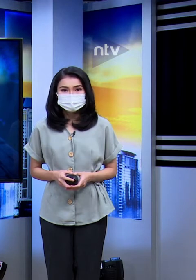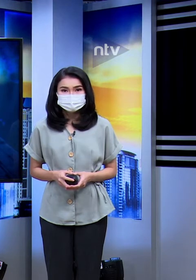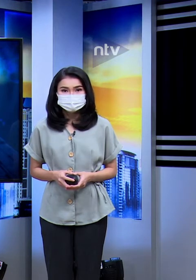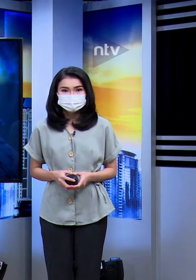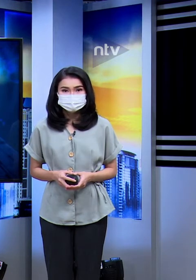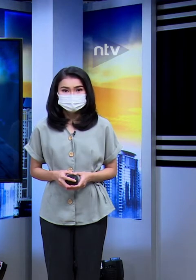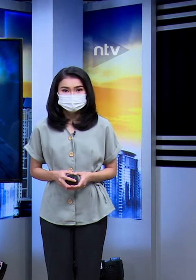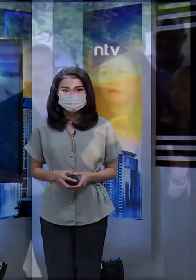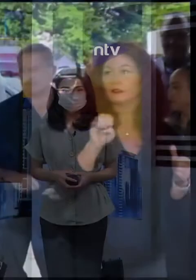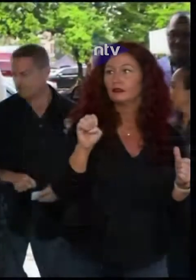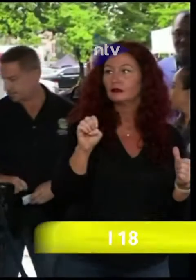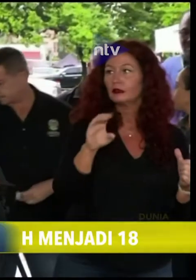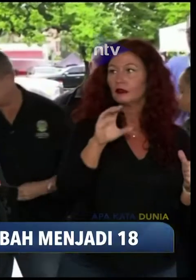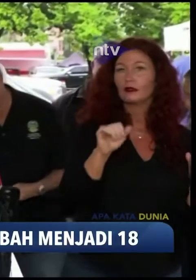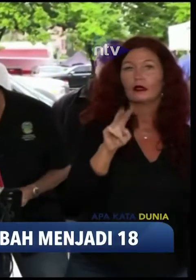18 orang.